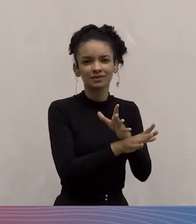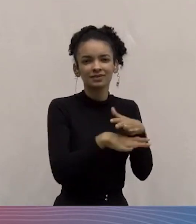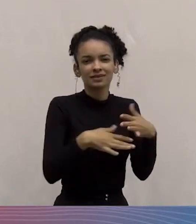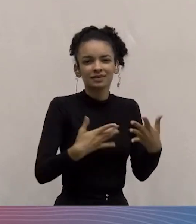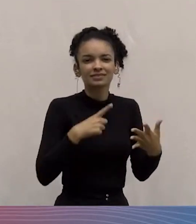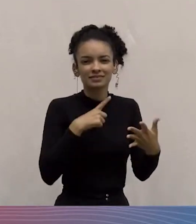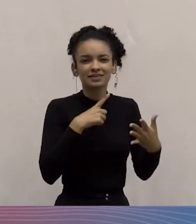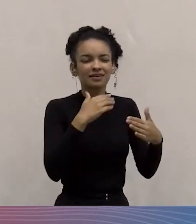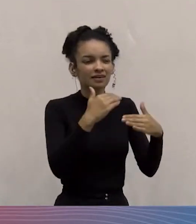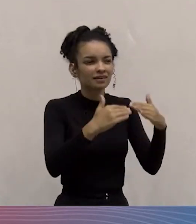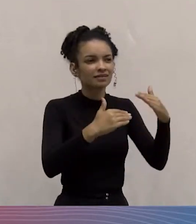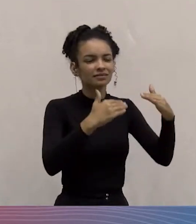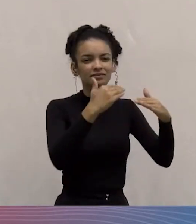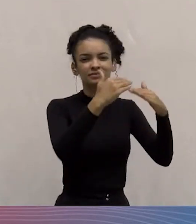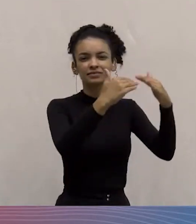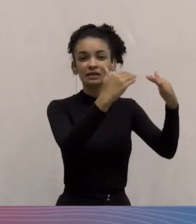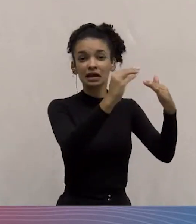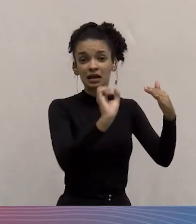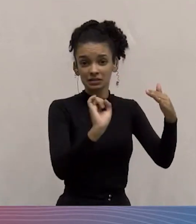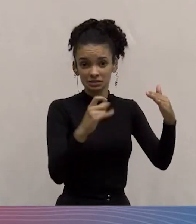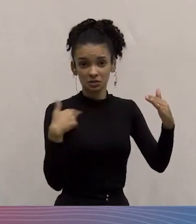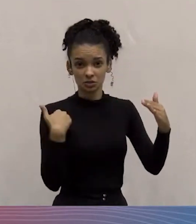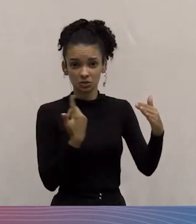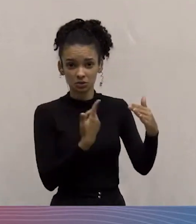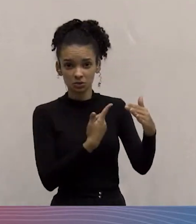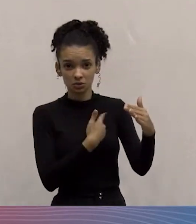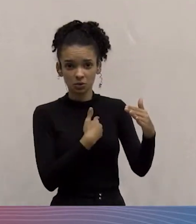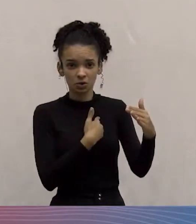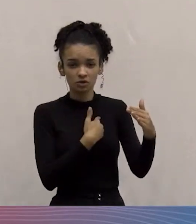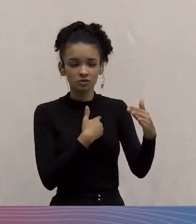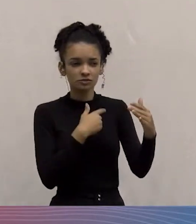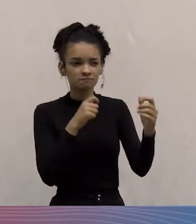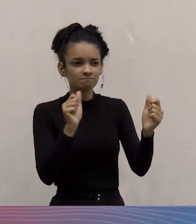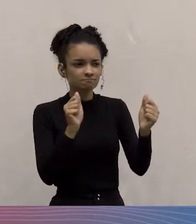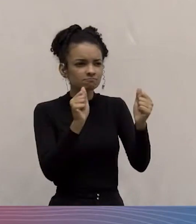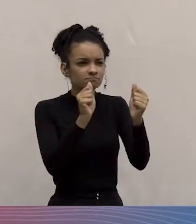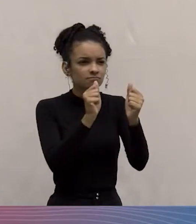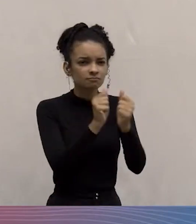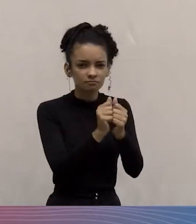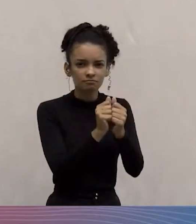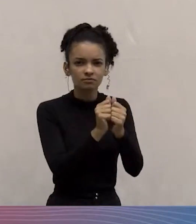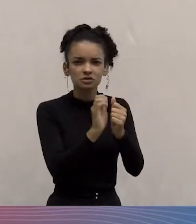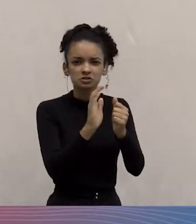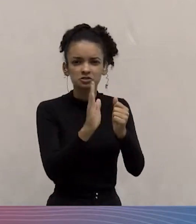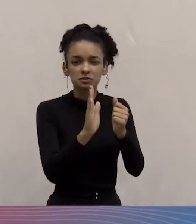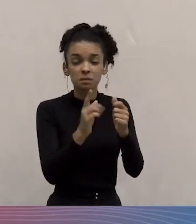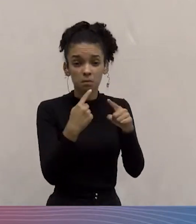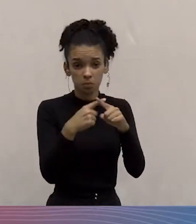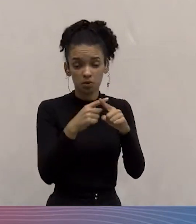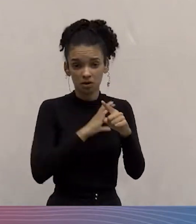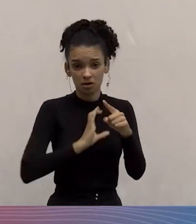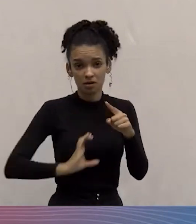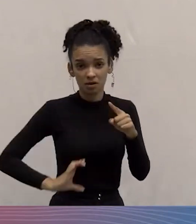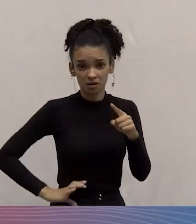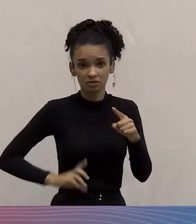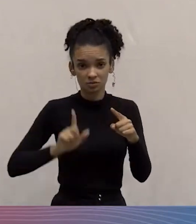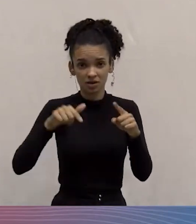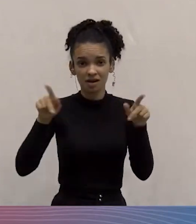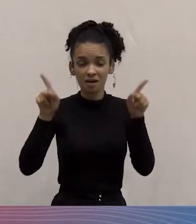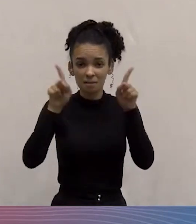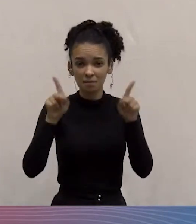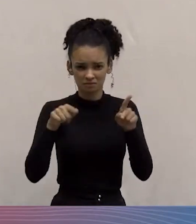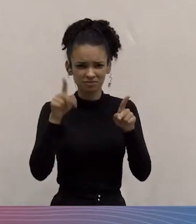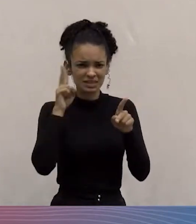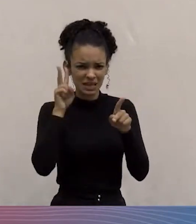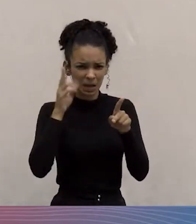cresce. Quando estivermos bem ajustados, porque Cristo é a nossa paz. Vocês se